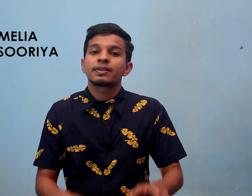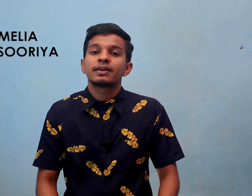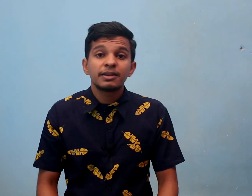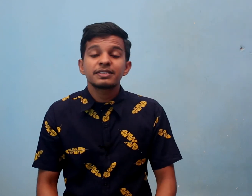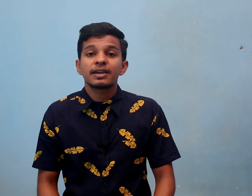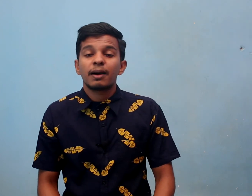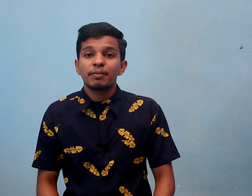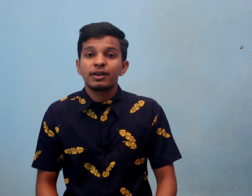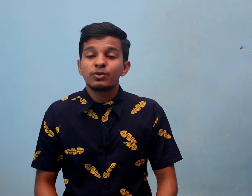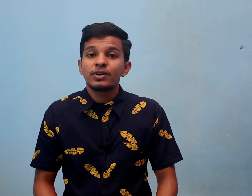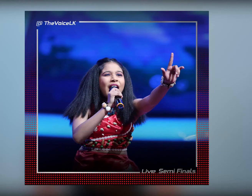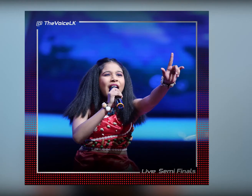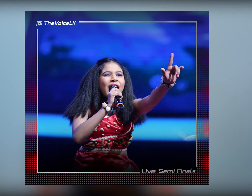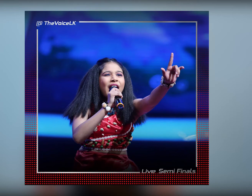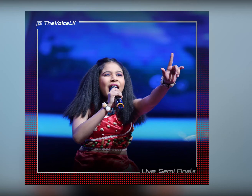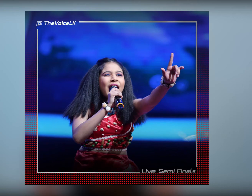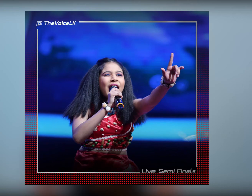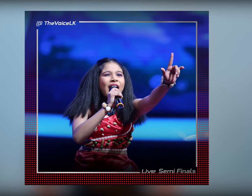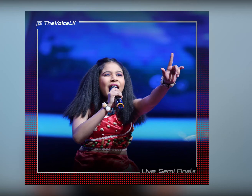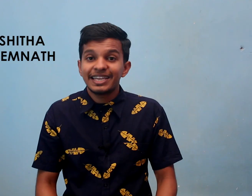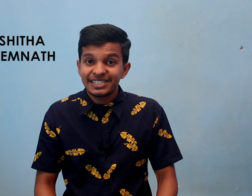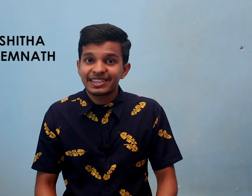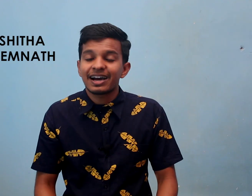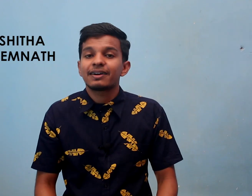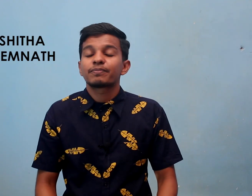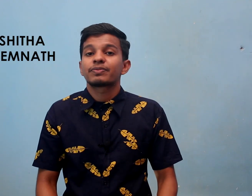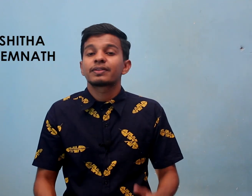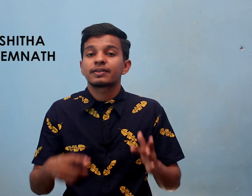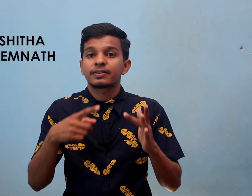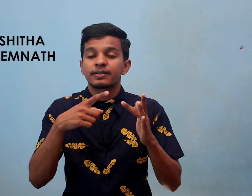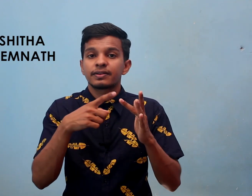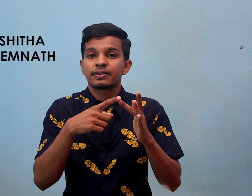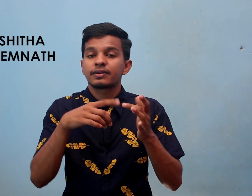ඊට පස්සේ අපි බලමු ඉෂිතා ප්‍රේම්නාත්. ඉෂිතා.